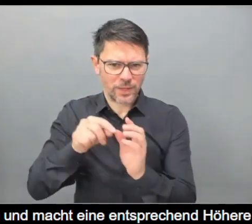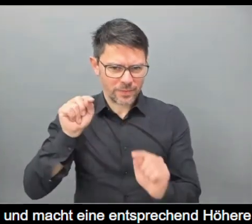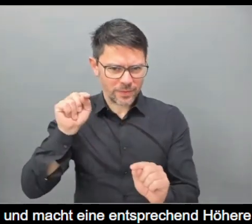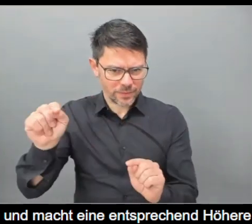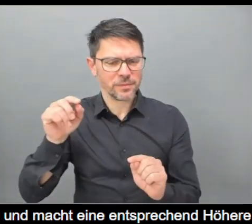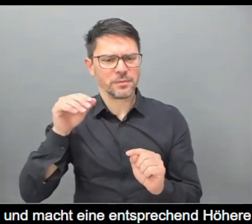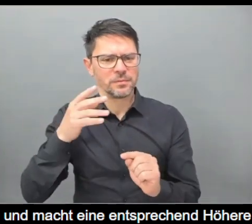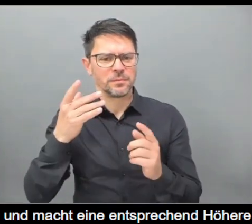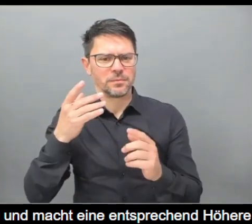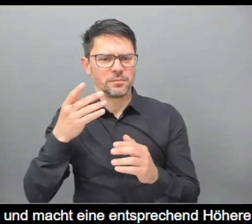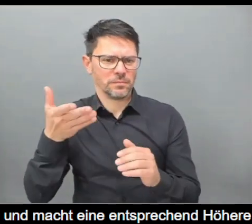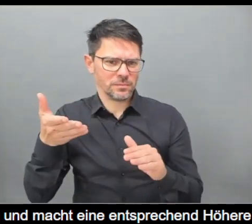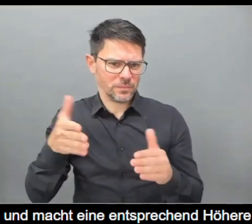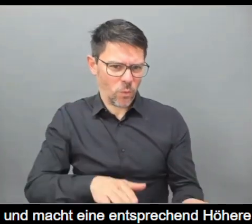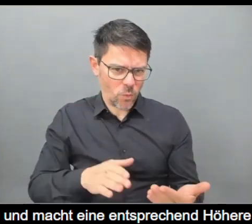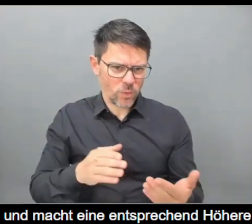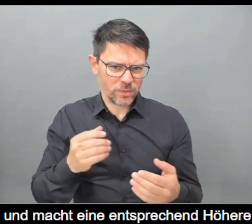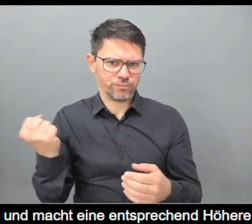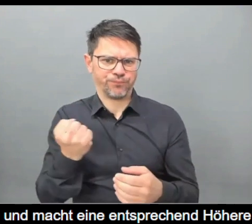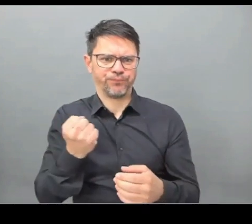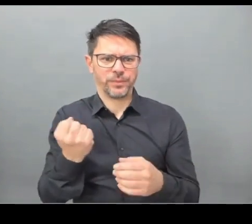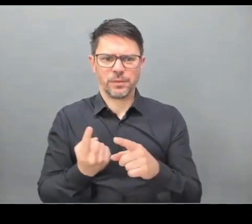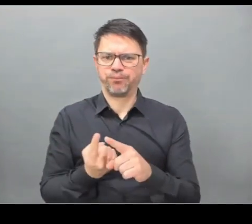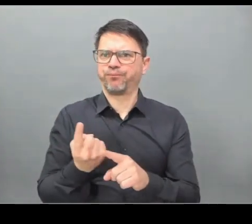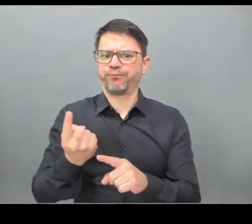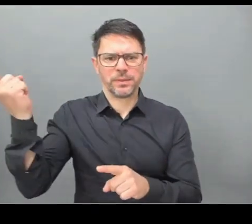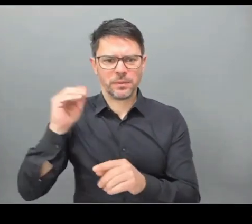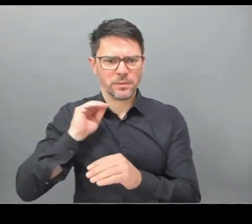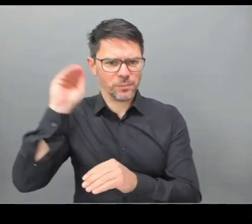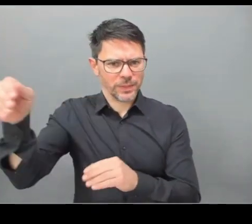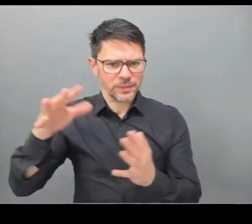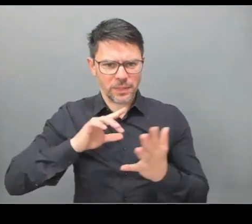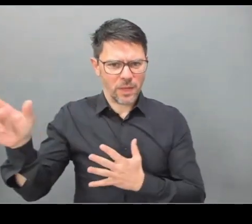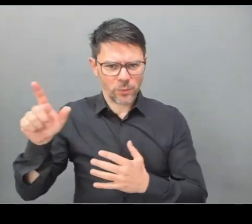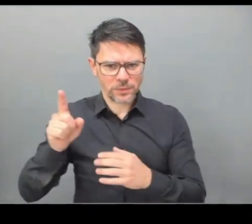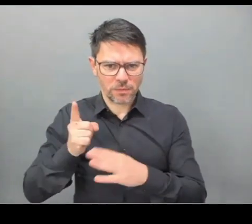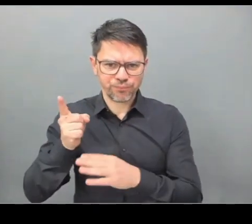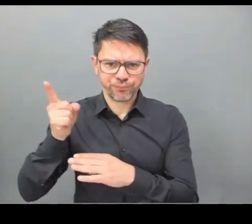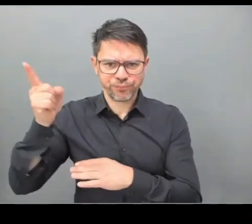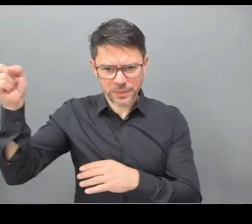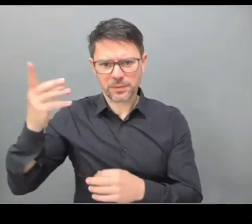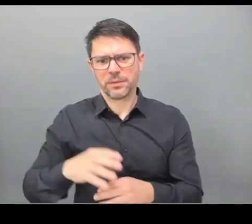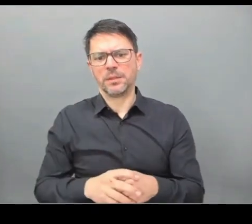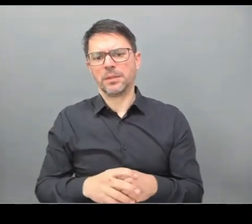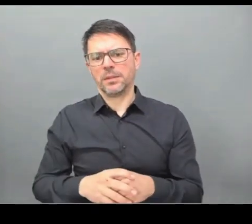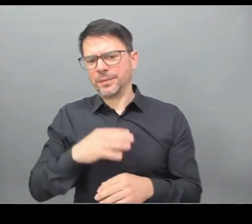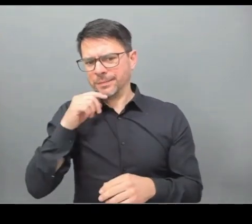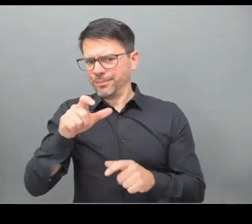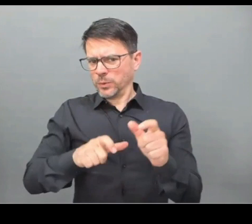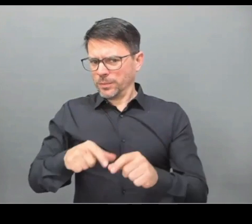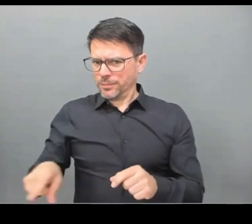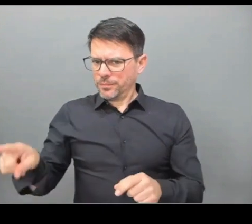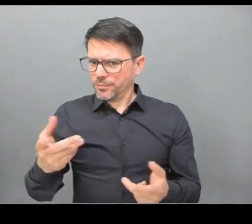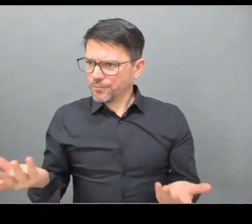medizinische Hilfe. Es ist sehr erfreulich, dass die Spendenbereitschaft der bayerischen Bevölkerung sehr